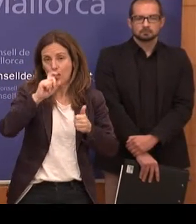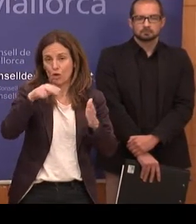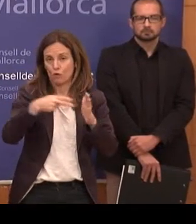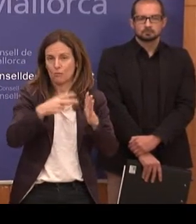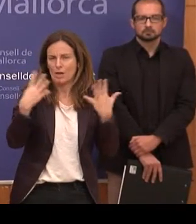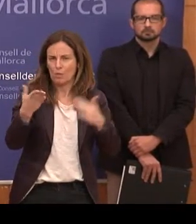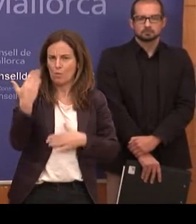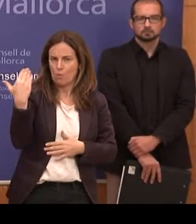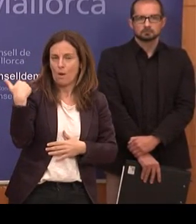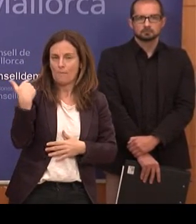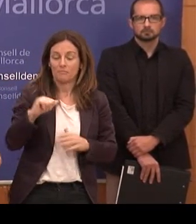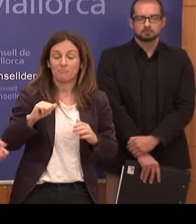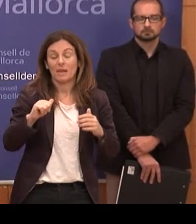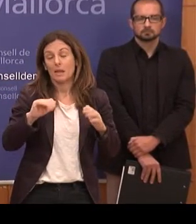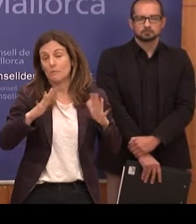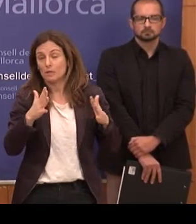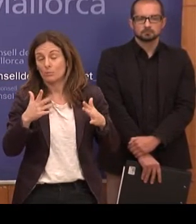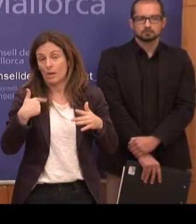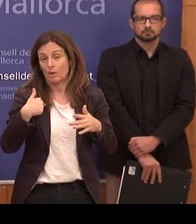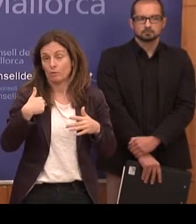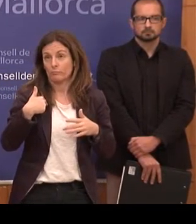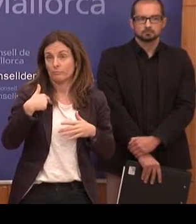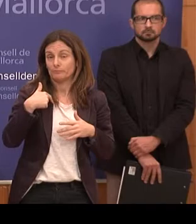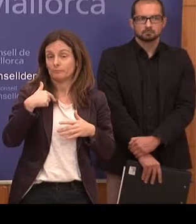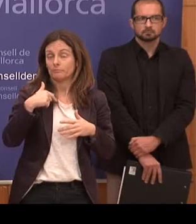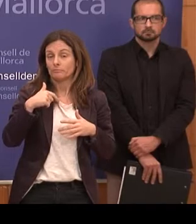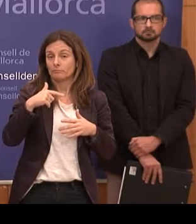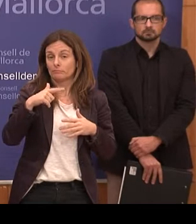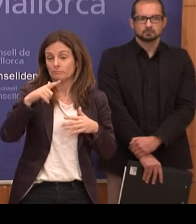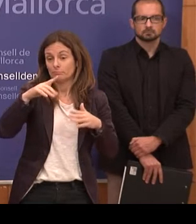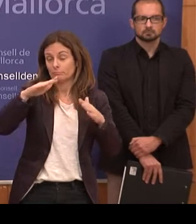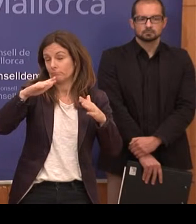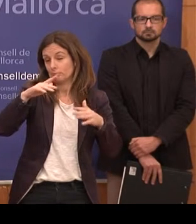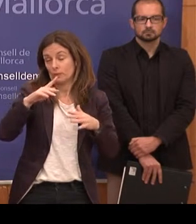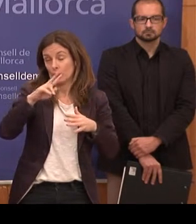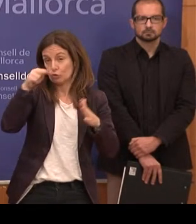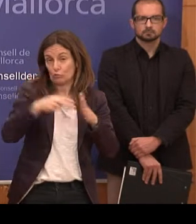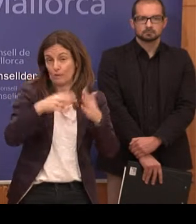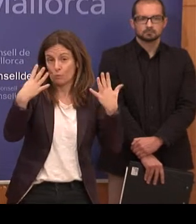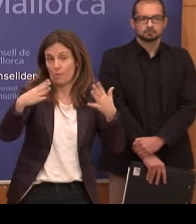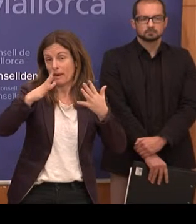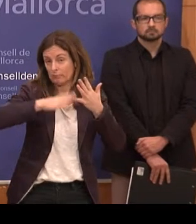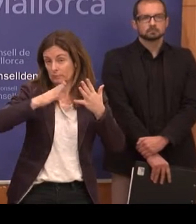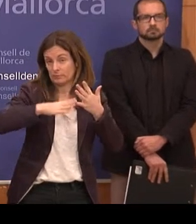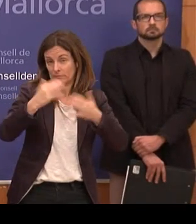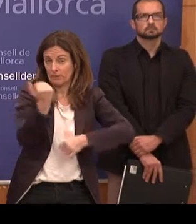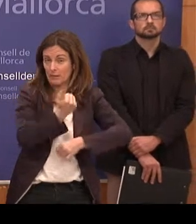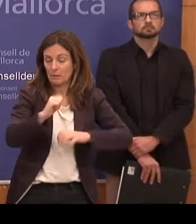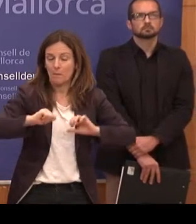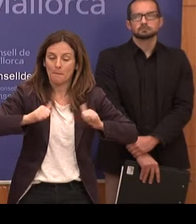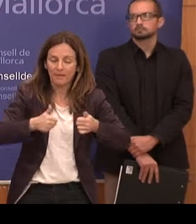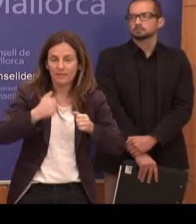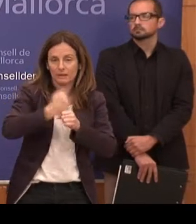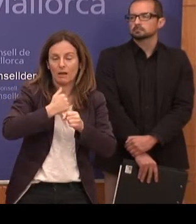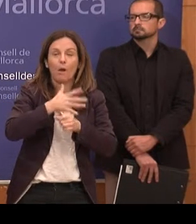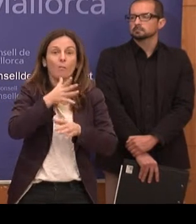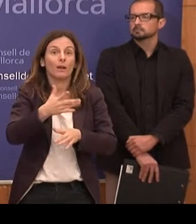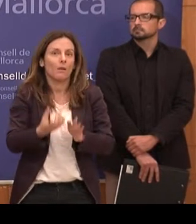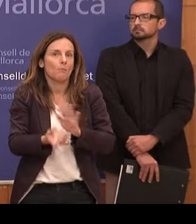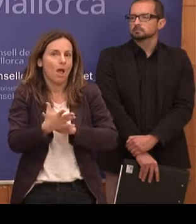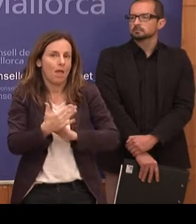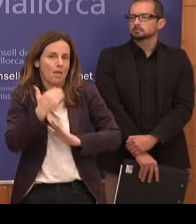tenen acte d'inspecció aixecada, però que això és el que tenen, acte d'inspecció aixecada. A partir d